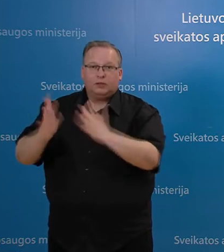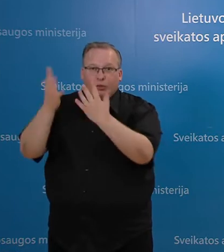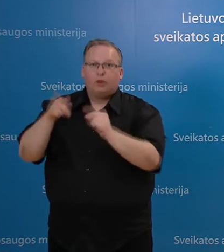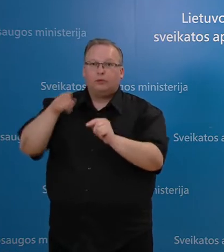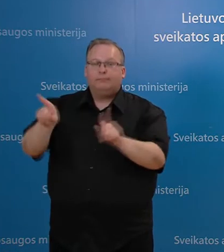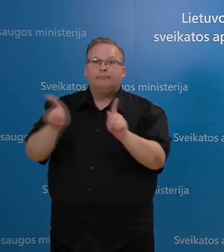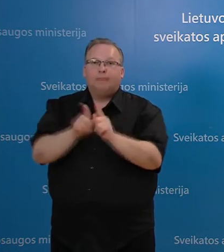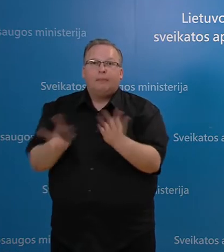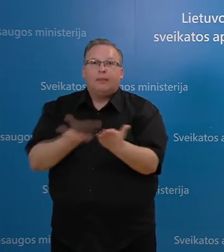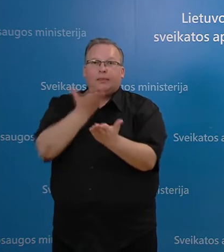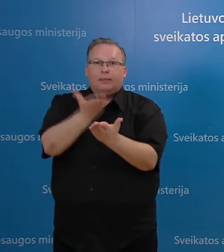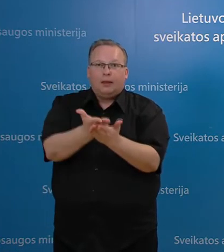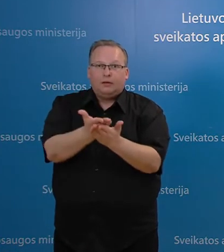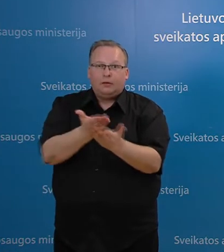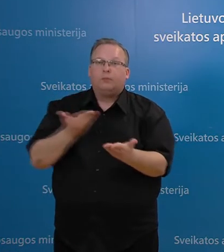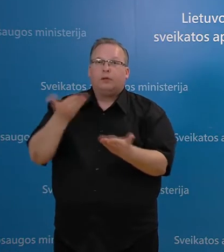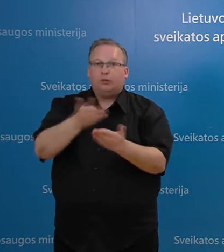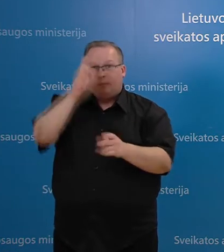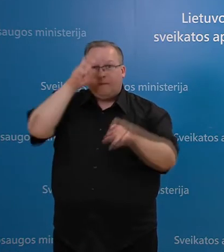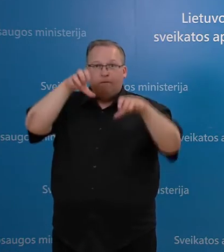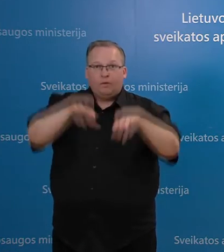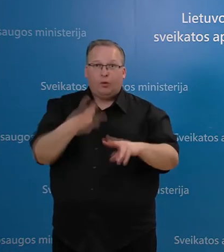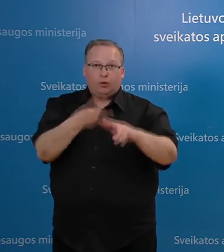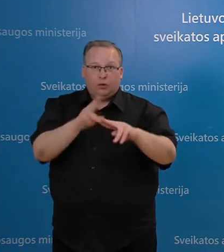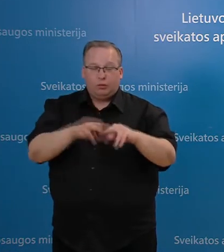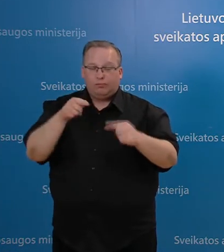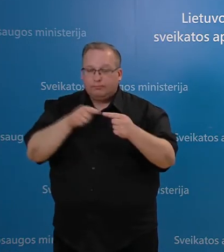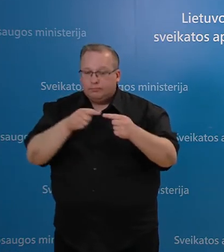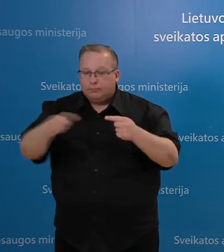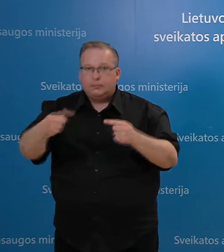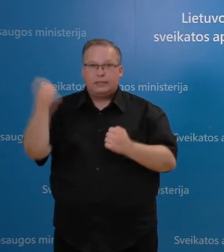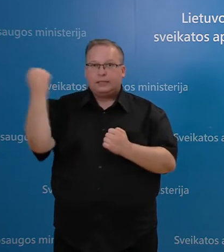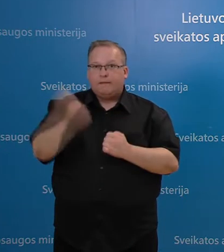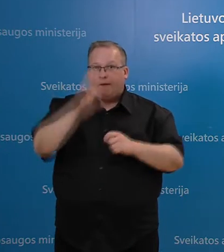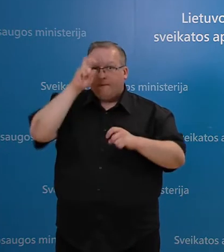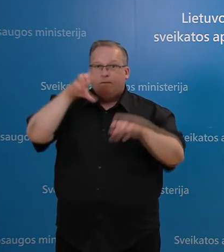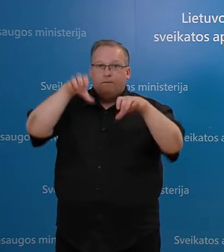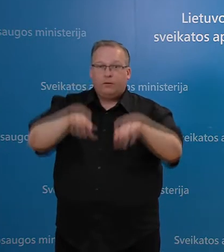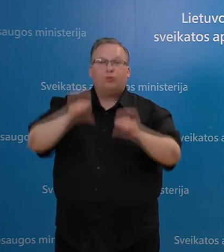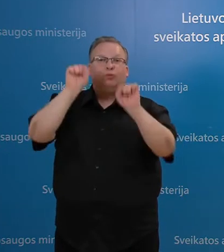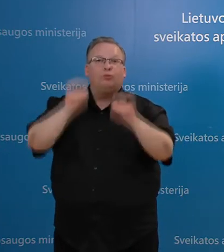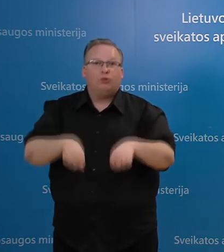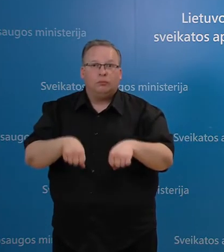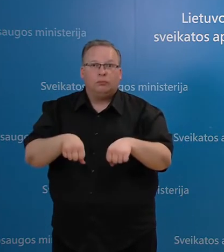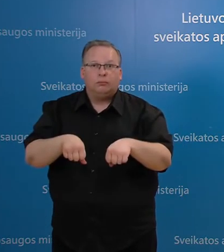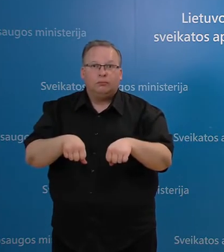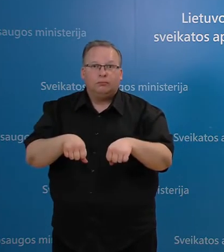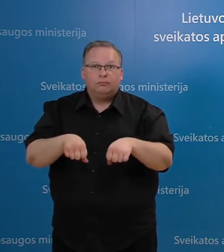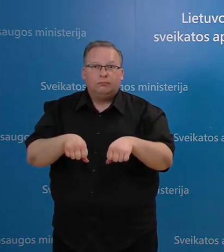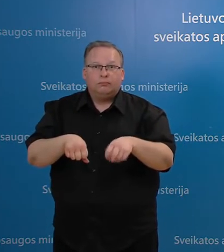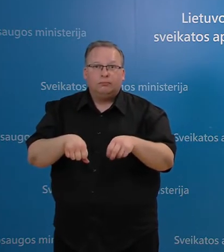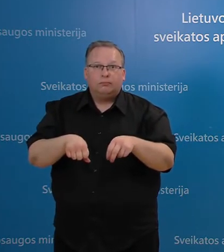teikti siūlymą vyriausybei dėl to, kad šią savaitę vyriausybė galėtų apsispręsti